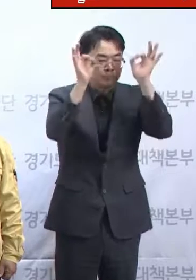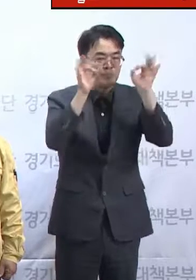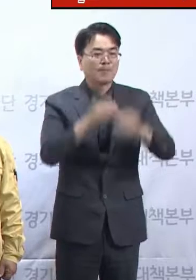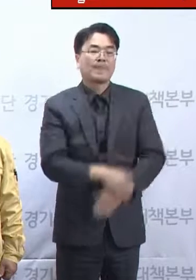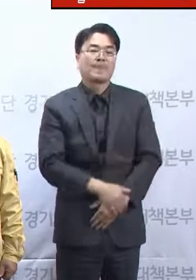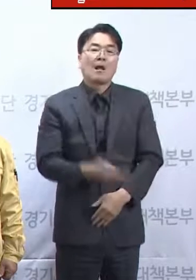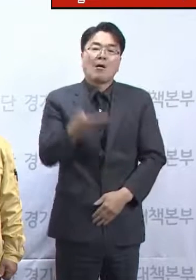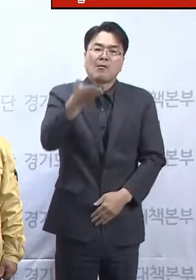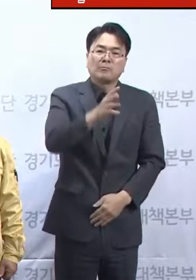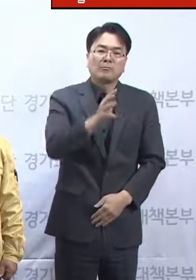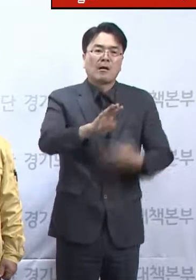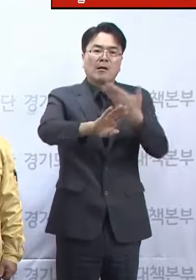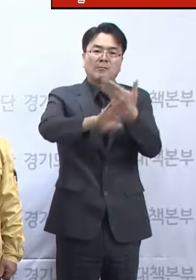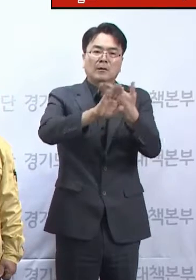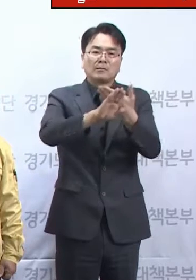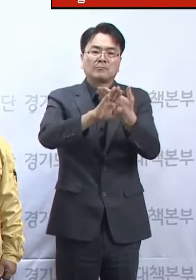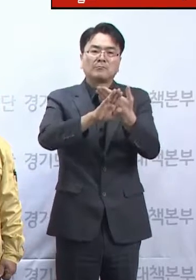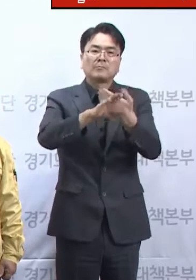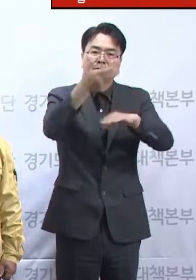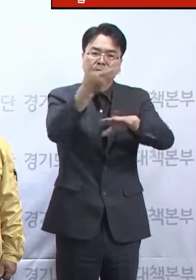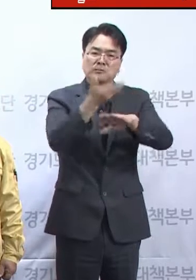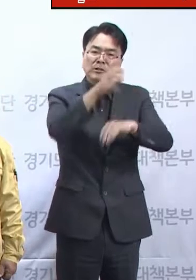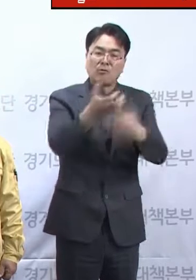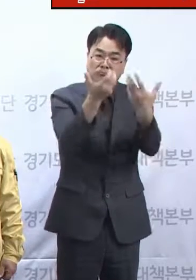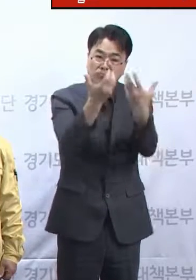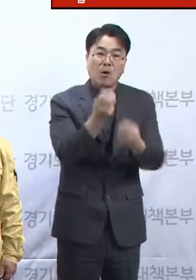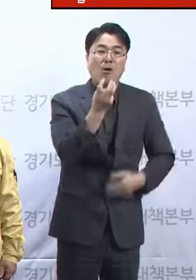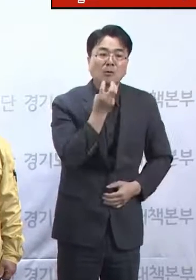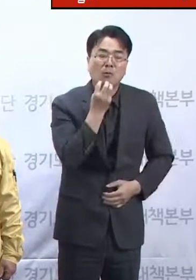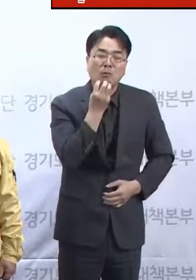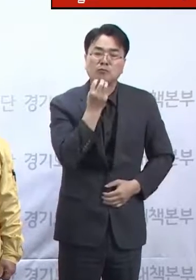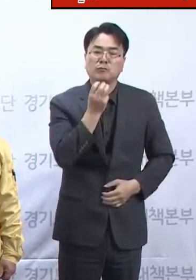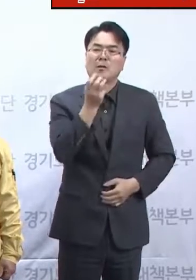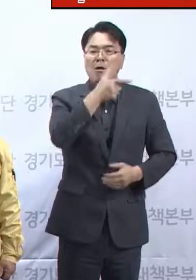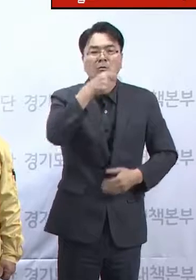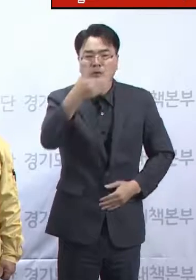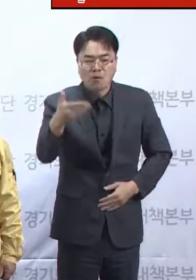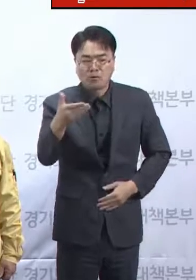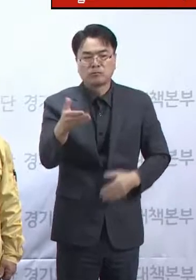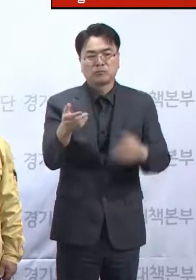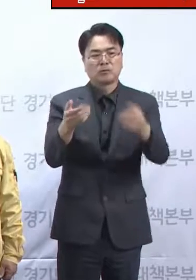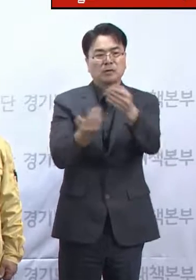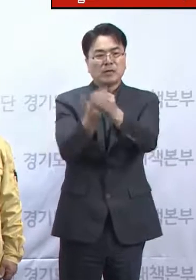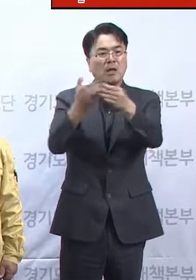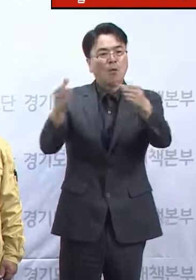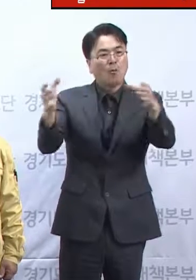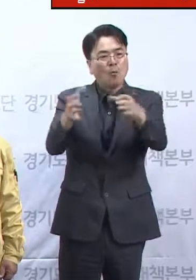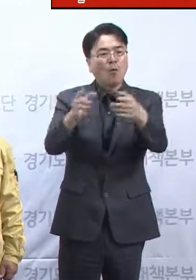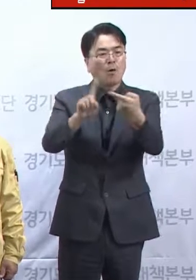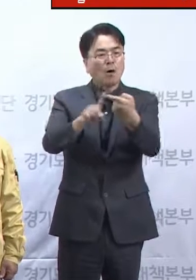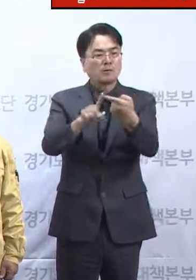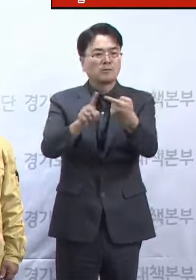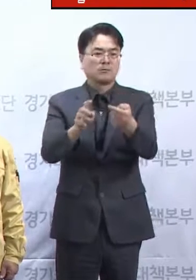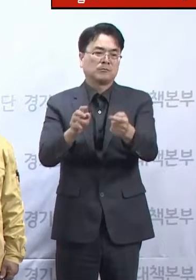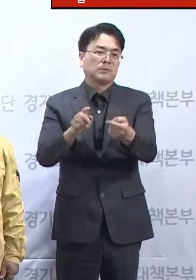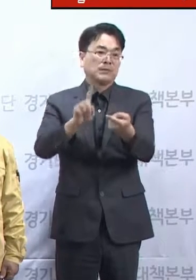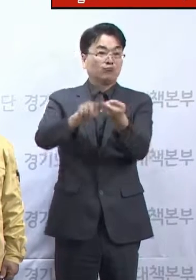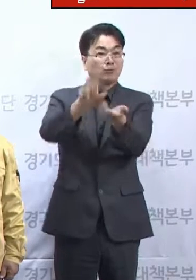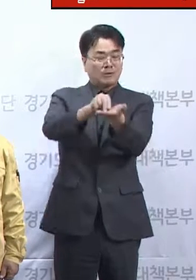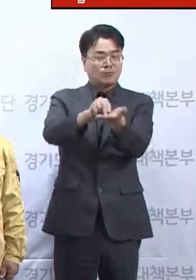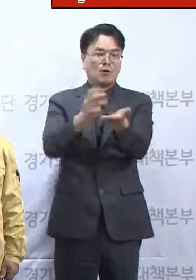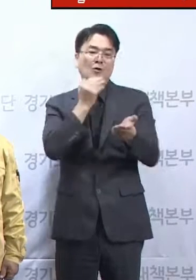아닌 이상 일부 관련이 있다고 해서 다른 지역의 모임에 대해서까지 저희가 권한을